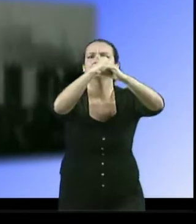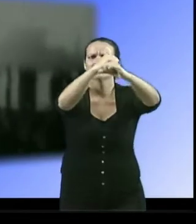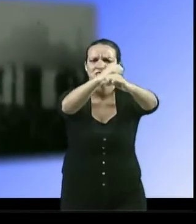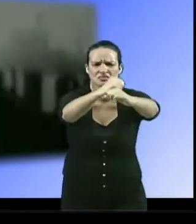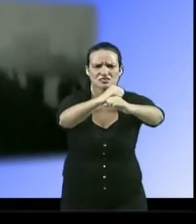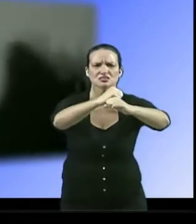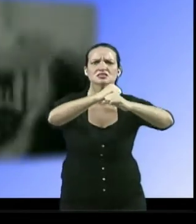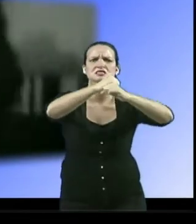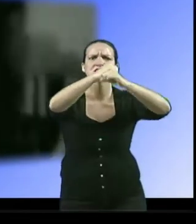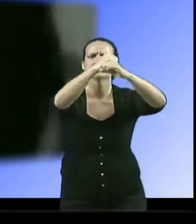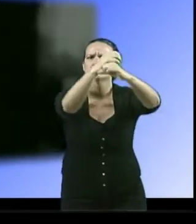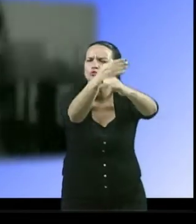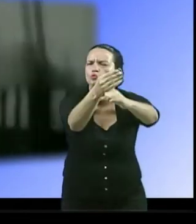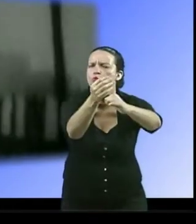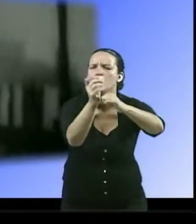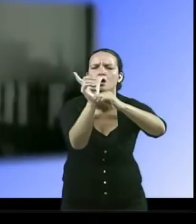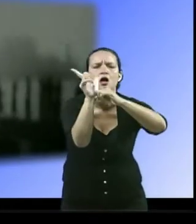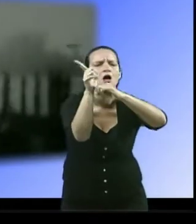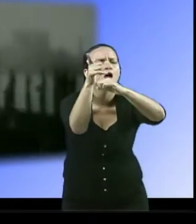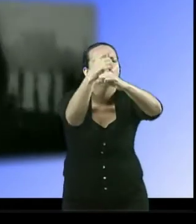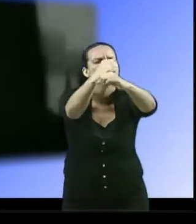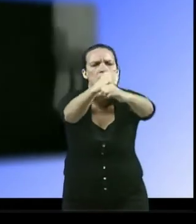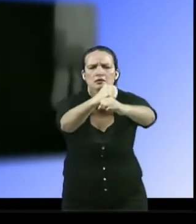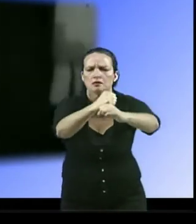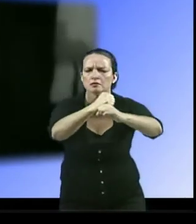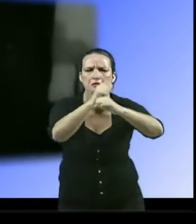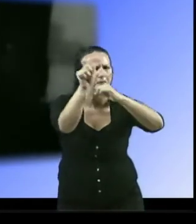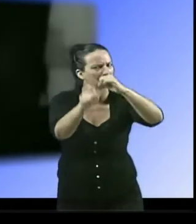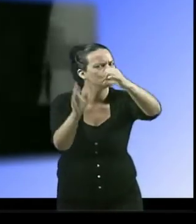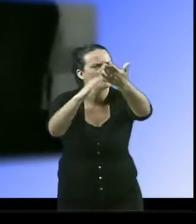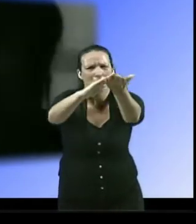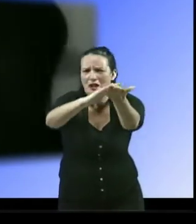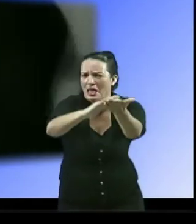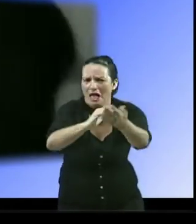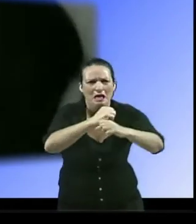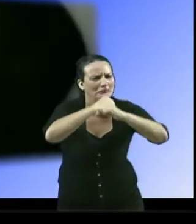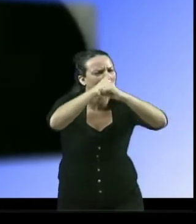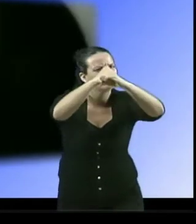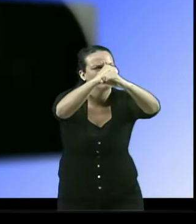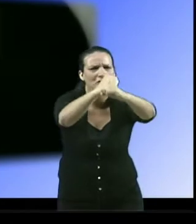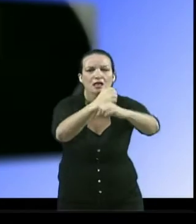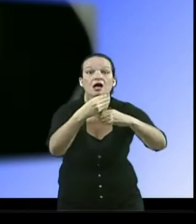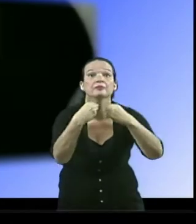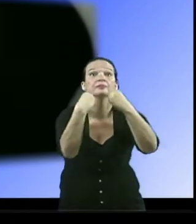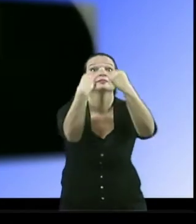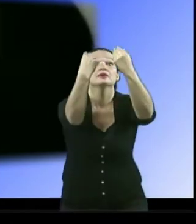lentamente sin jinete, un caballo para ti.